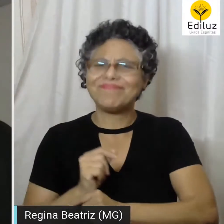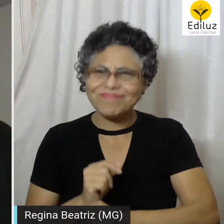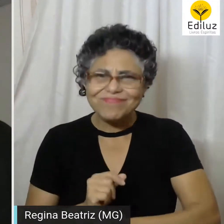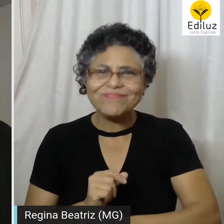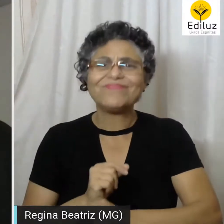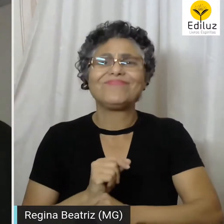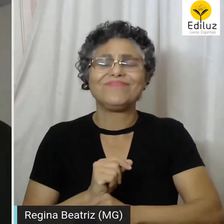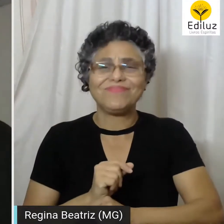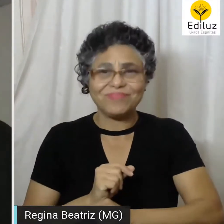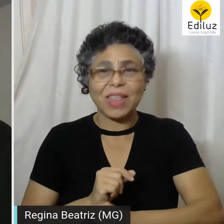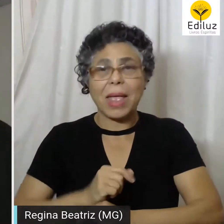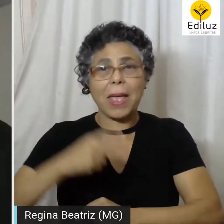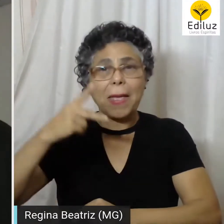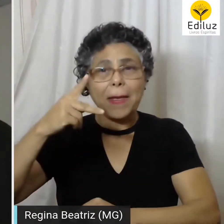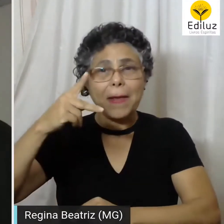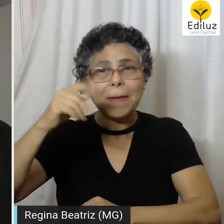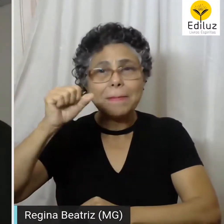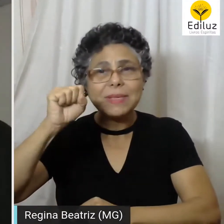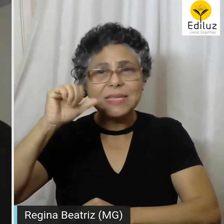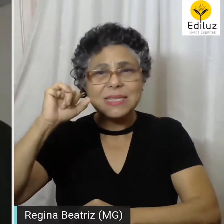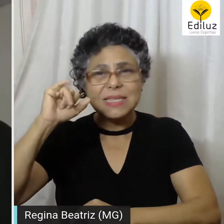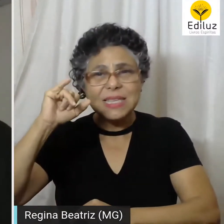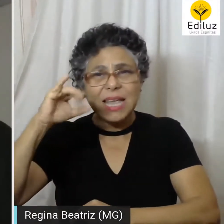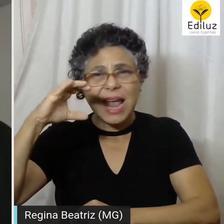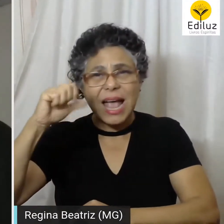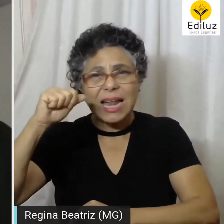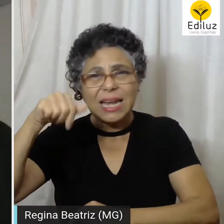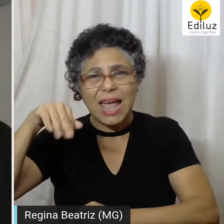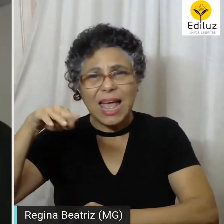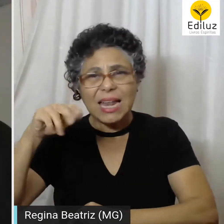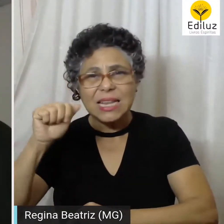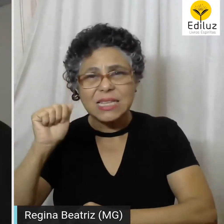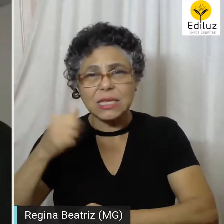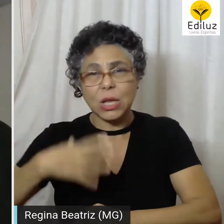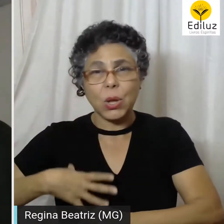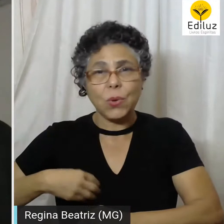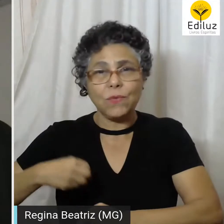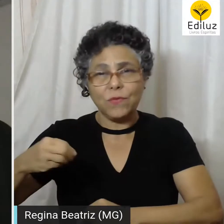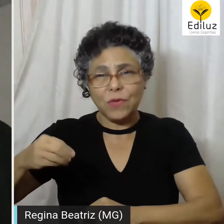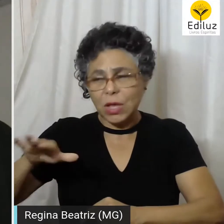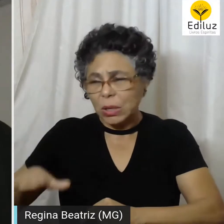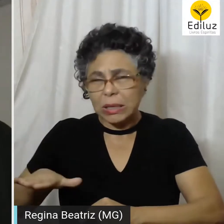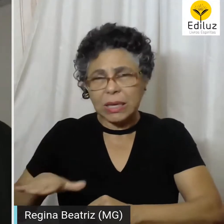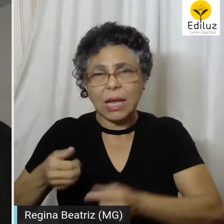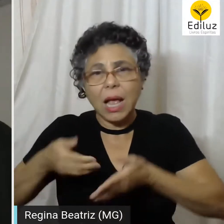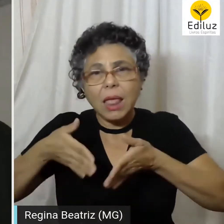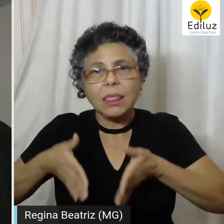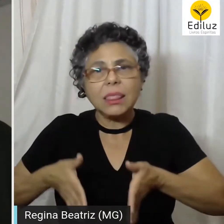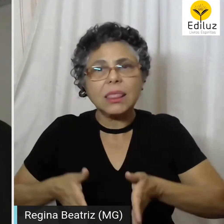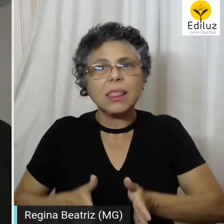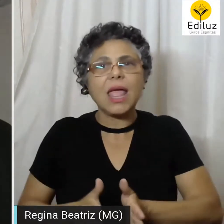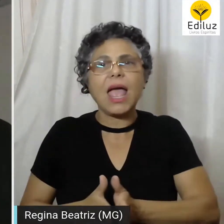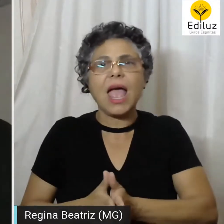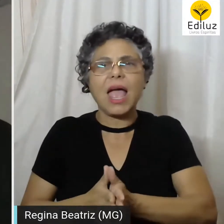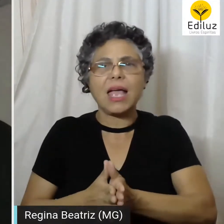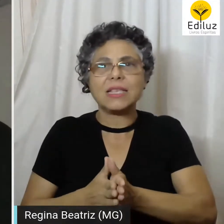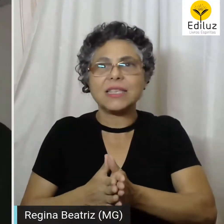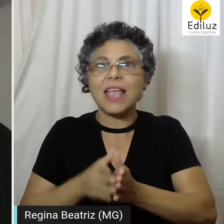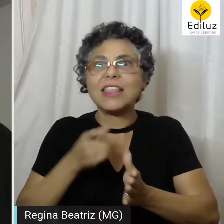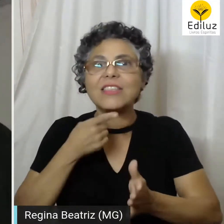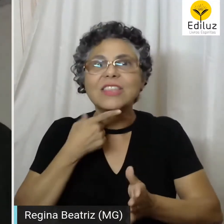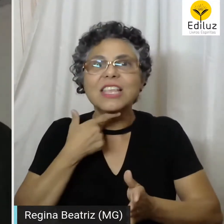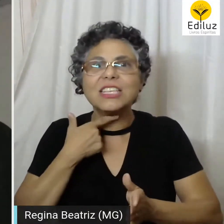a psicanálise a criança, o filho, ele nasce no